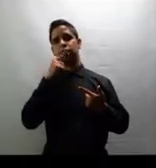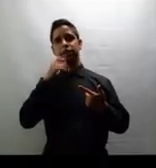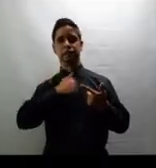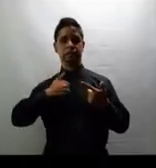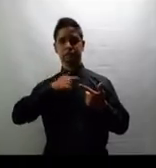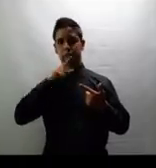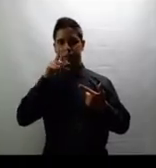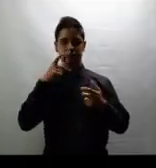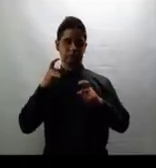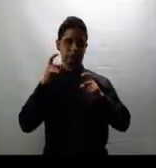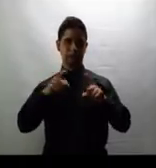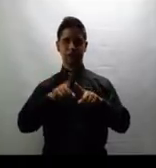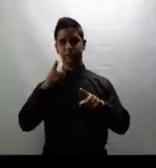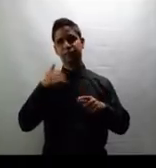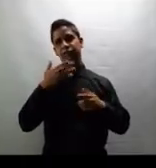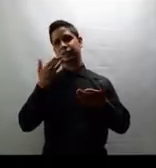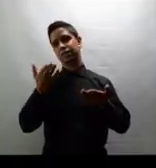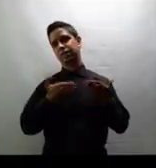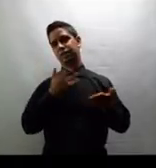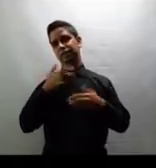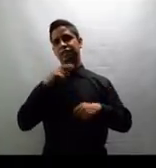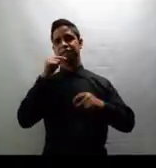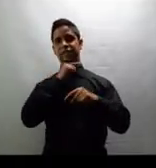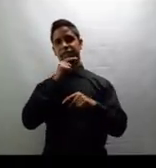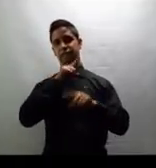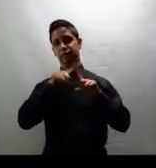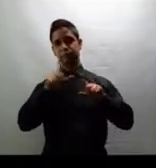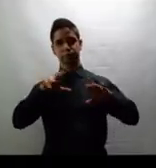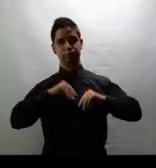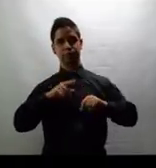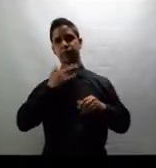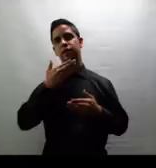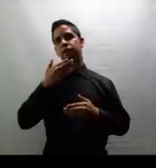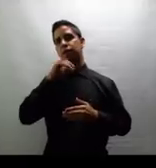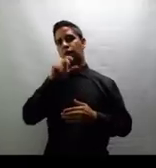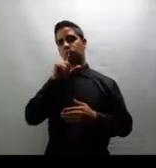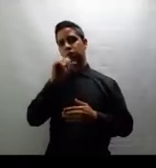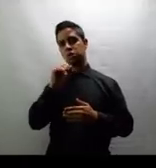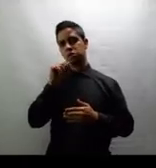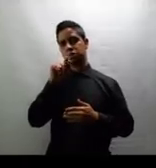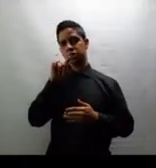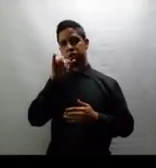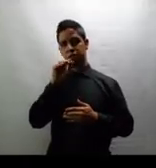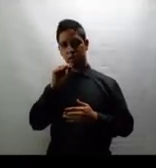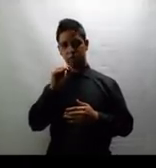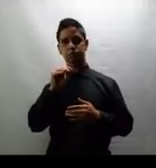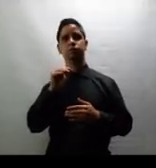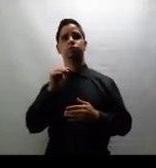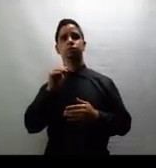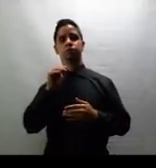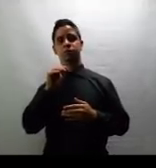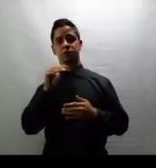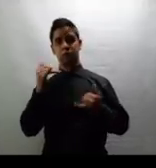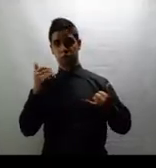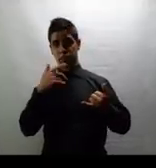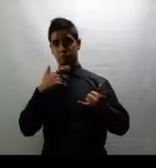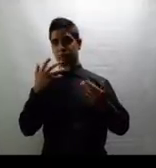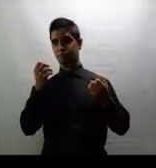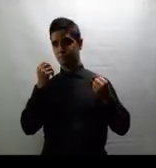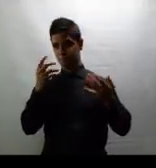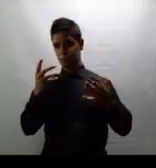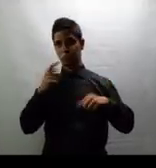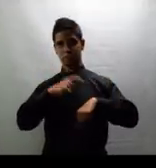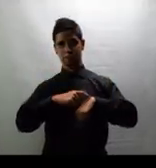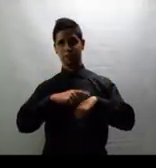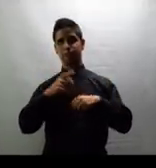por qué te trajimos engañado gracias a los celos santiago que hoy tuvo también